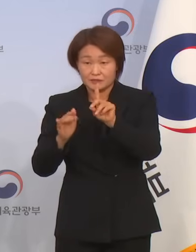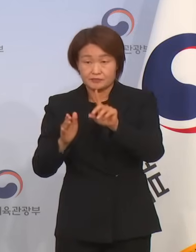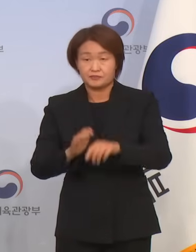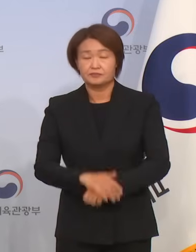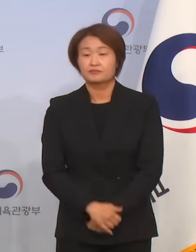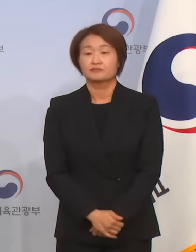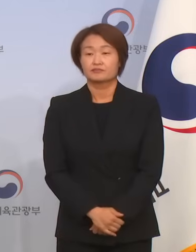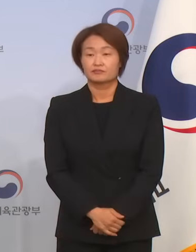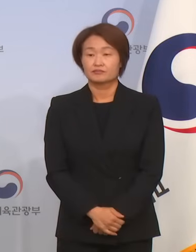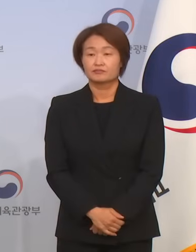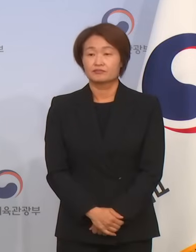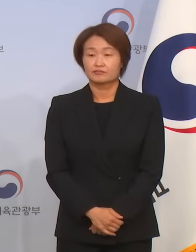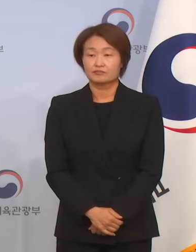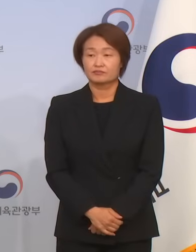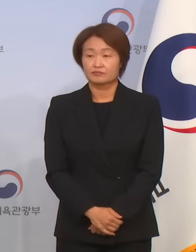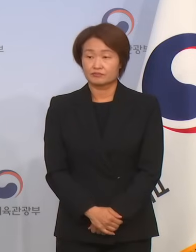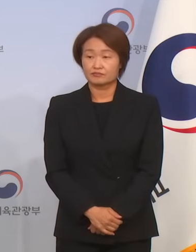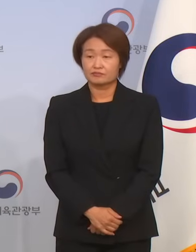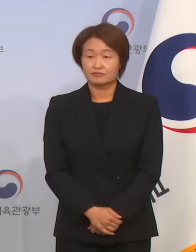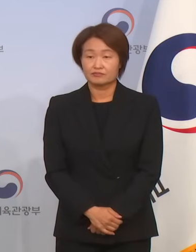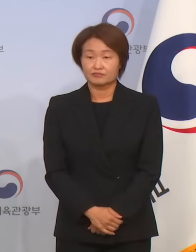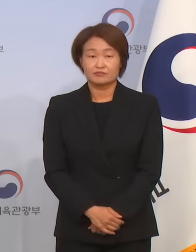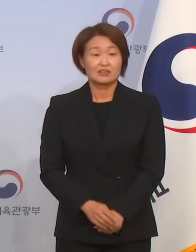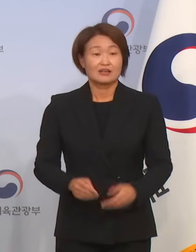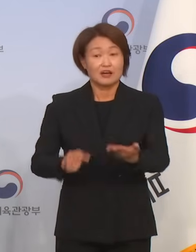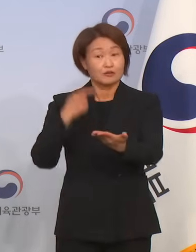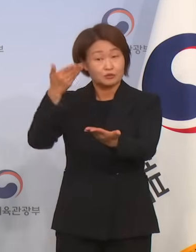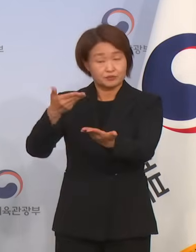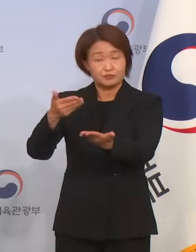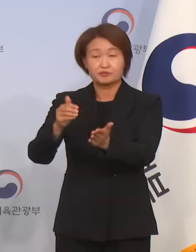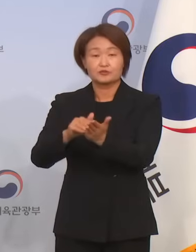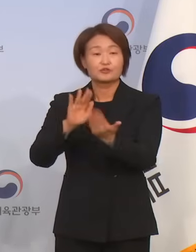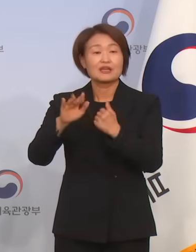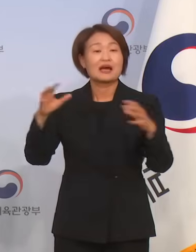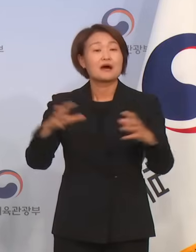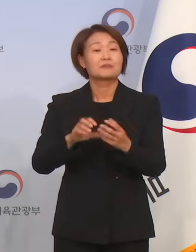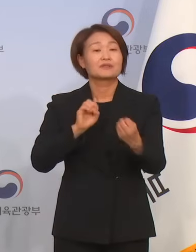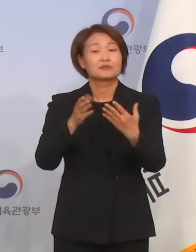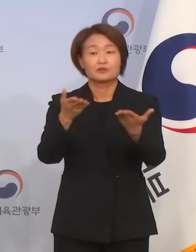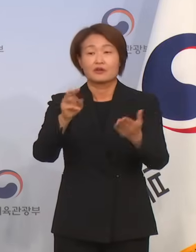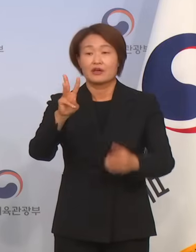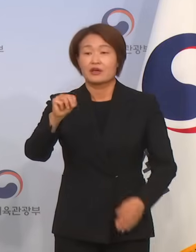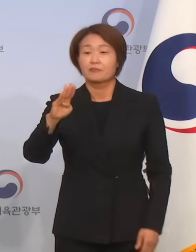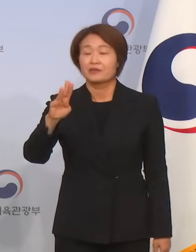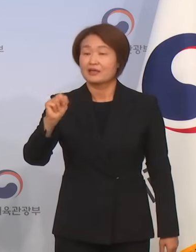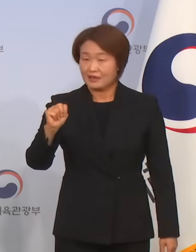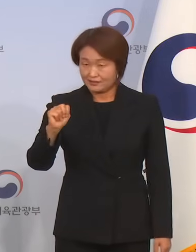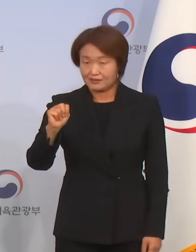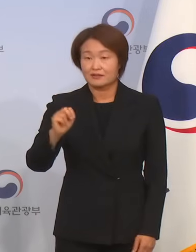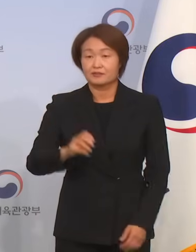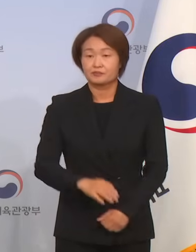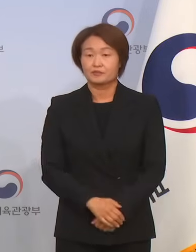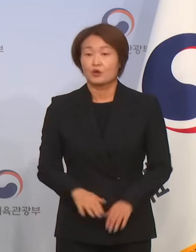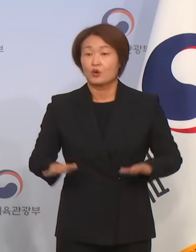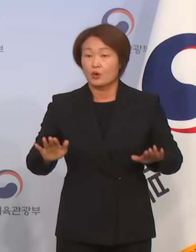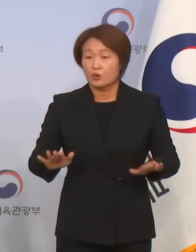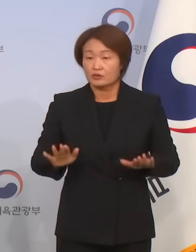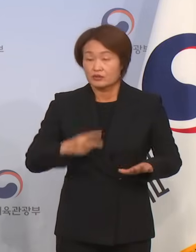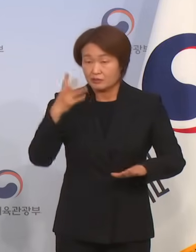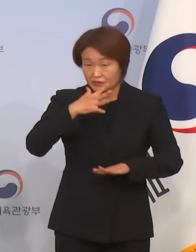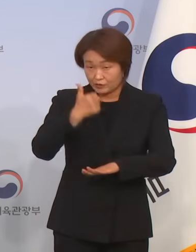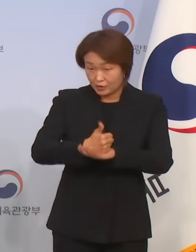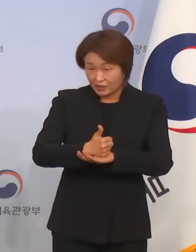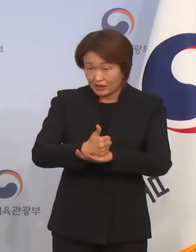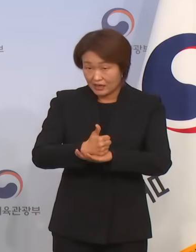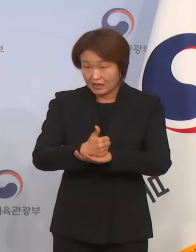네. 이제 젊은 분도 답변 받고 답변 드리도록 하겠습니다. 네, 네 MBN 이규현입니다. 오늘 감사 결과가